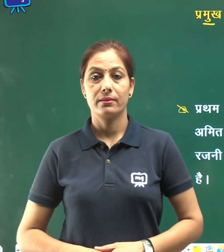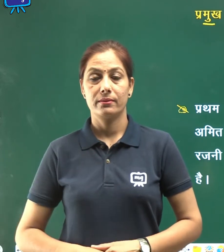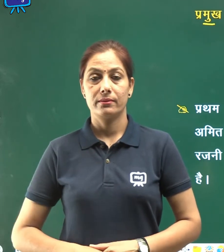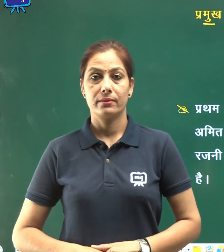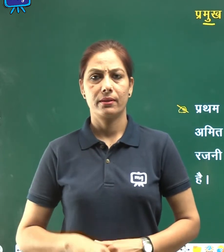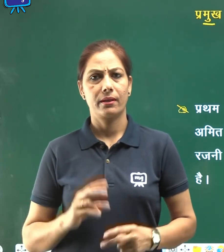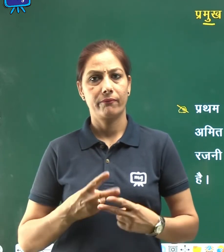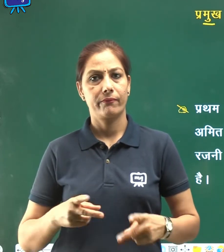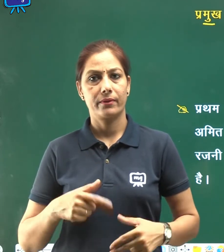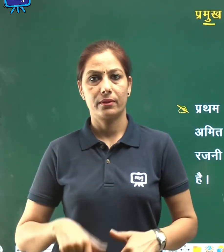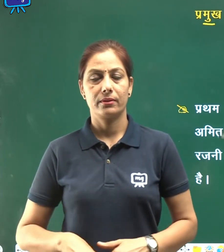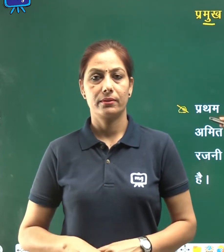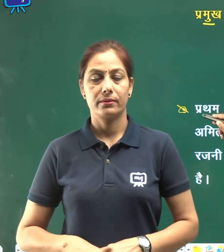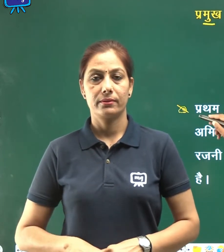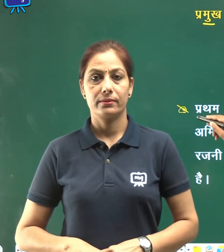आदि।